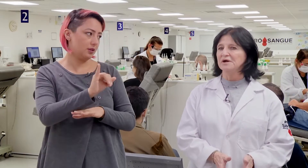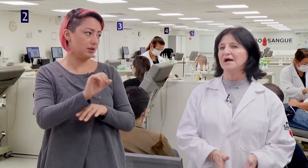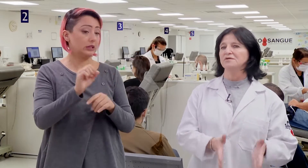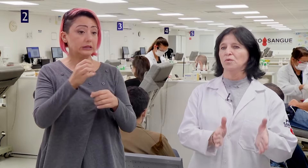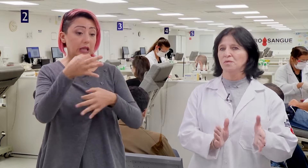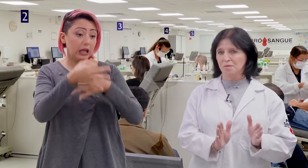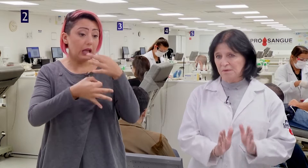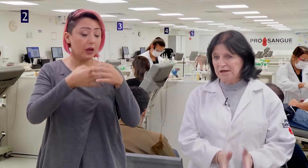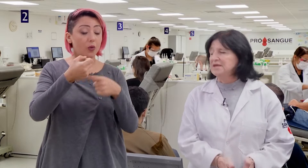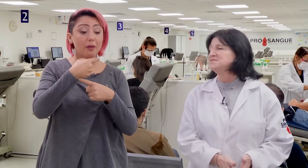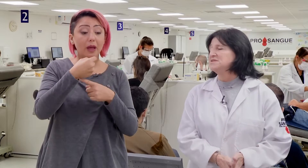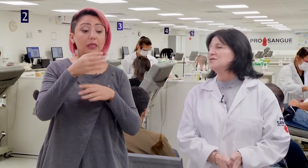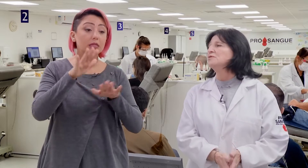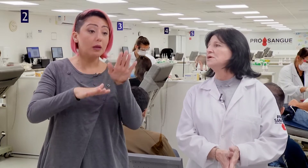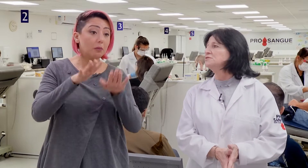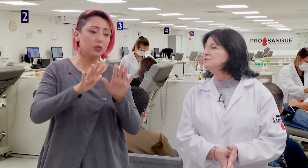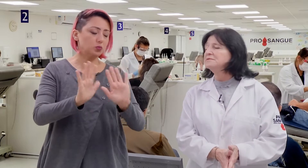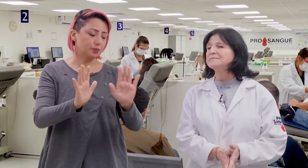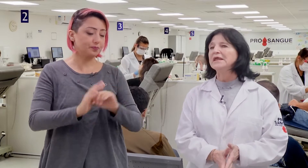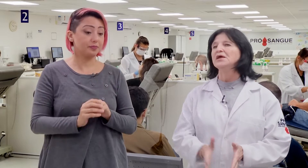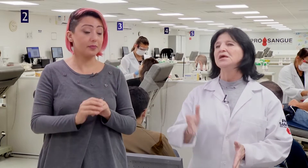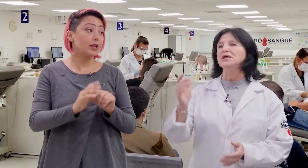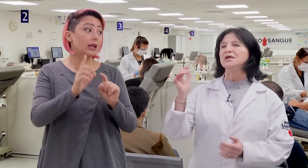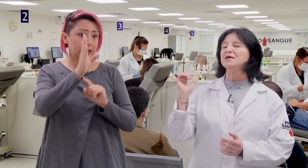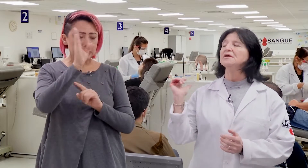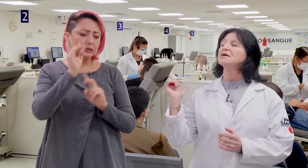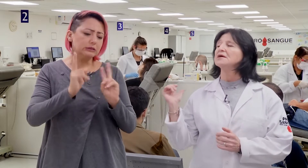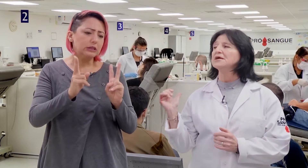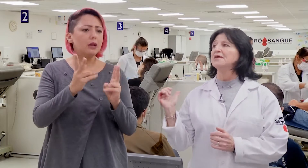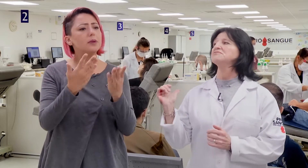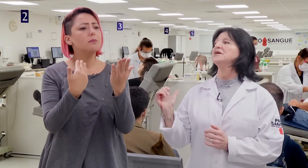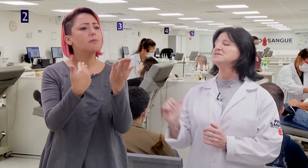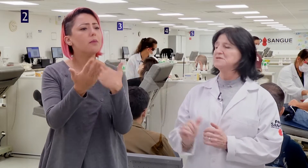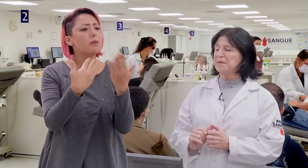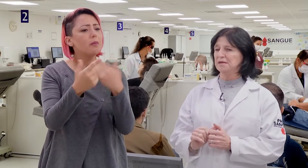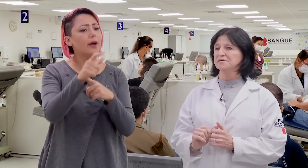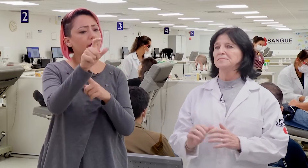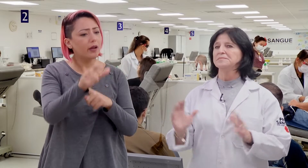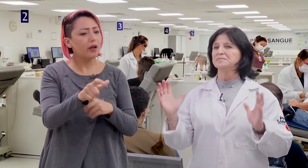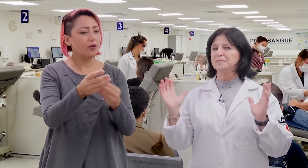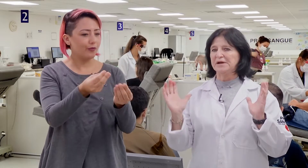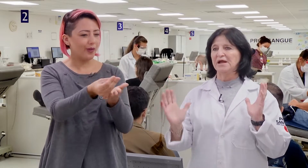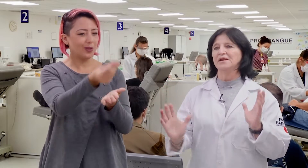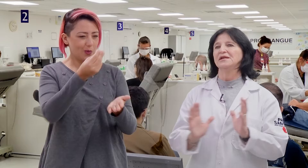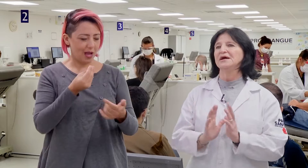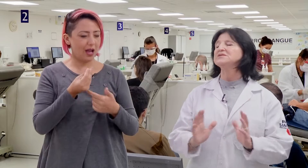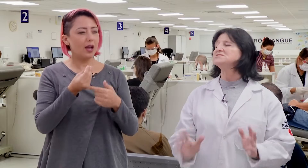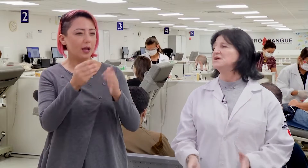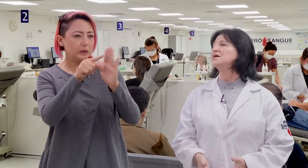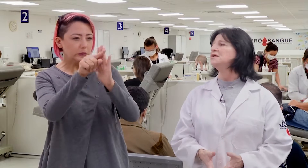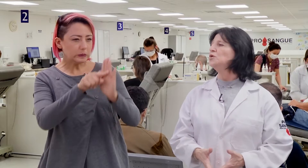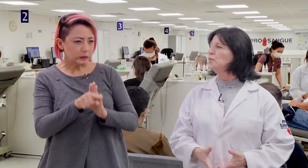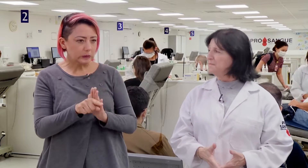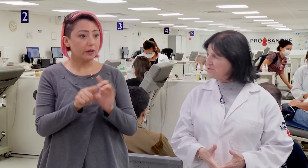lugar, quem está doando e quem vai receber, para nada ser